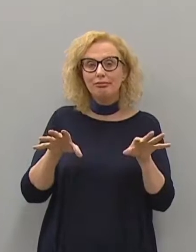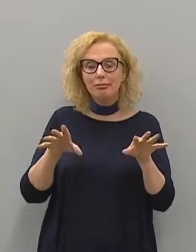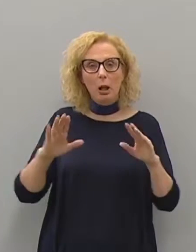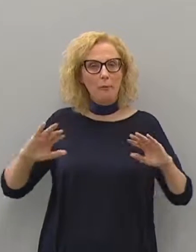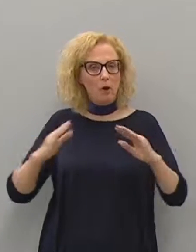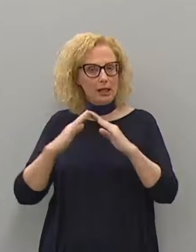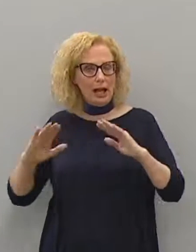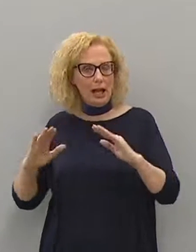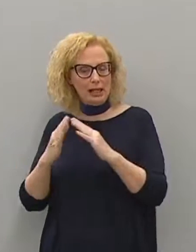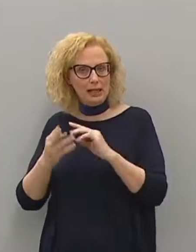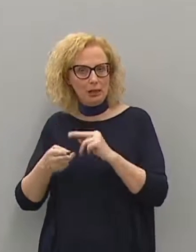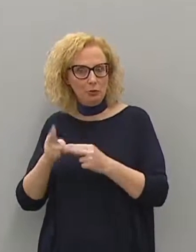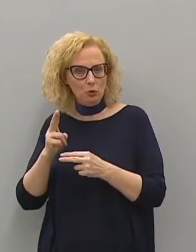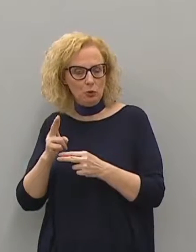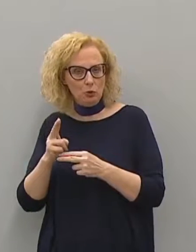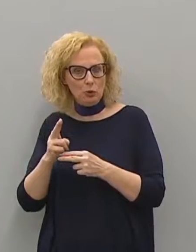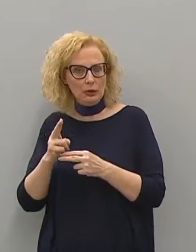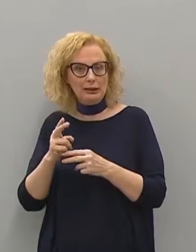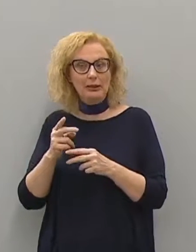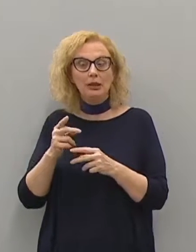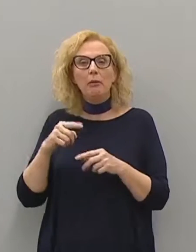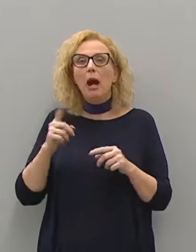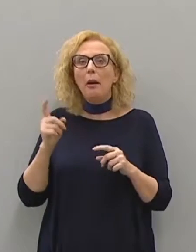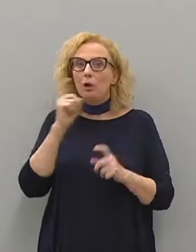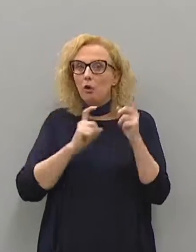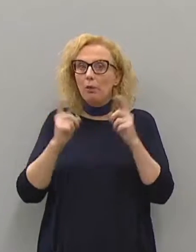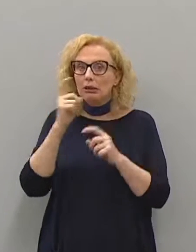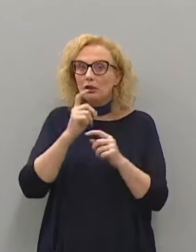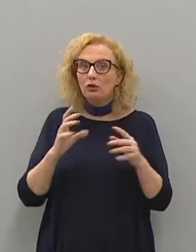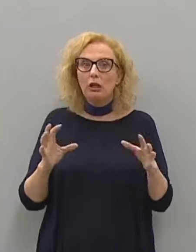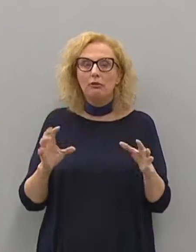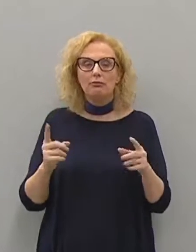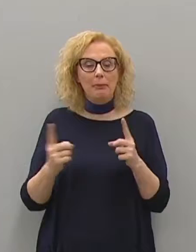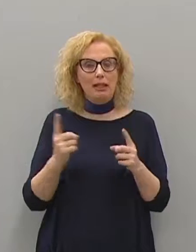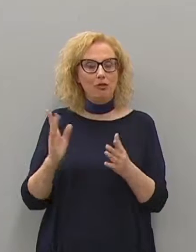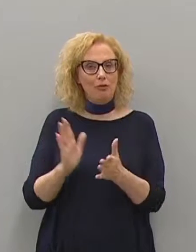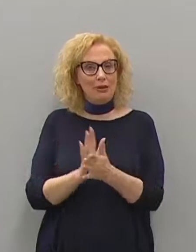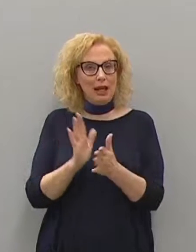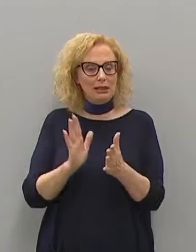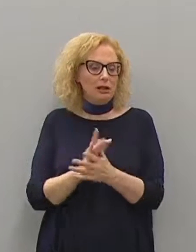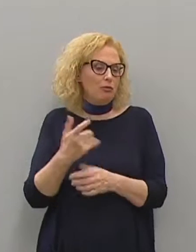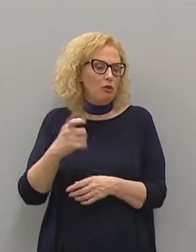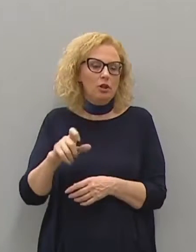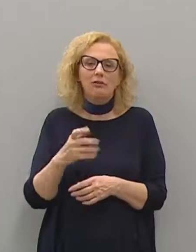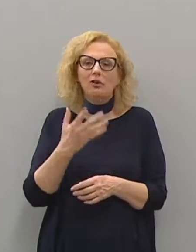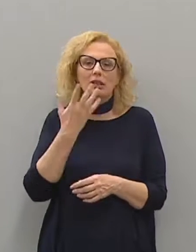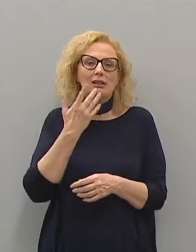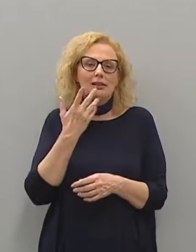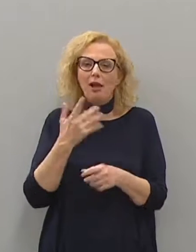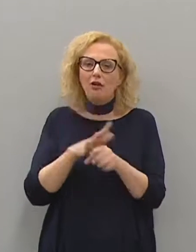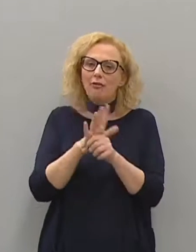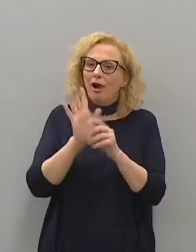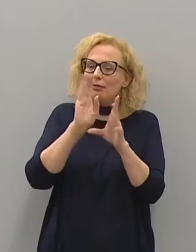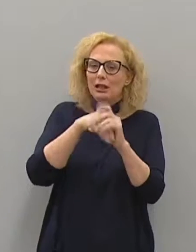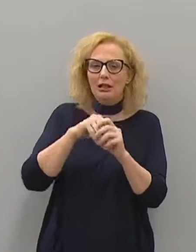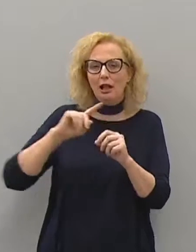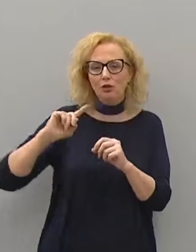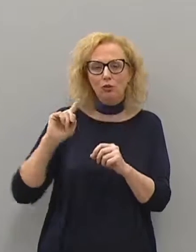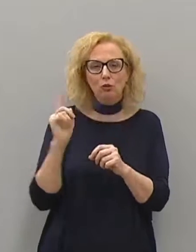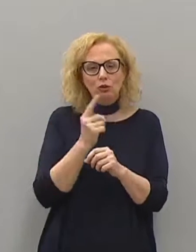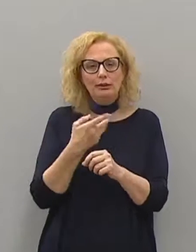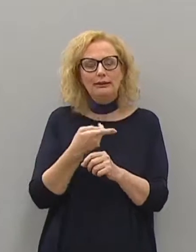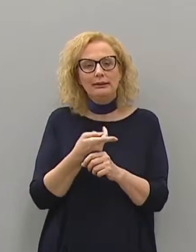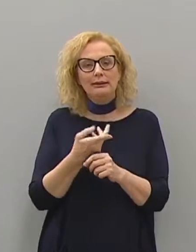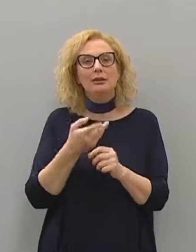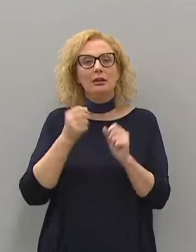preoccupazione per ciò che ha camera dalle festività la voglia che ognuno di noi sa di essere in famiglia è potenzialmente serenza